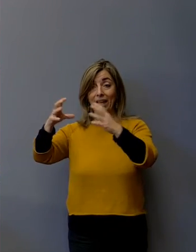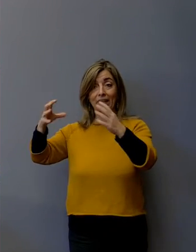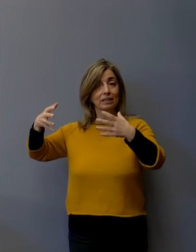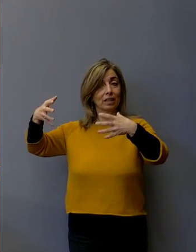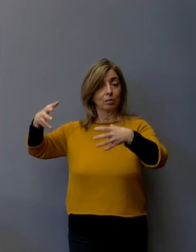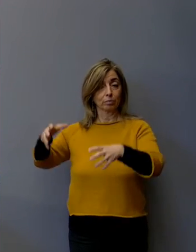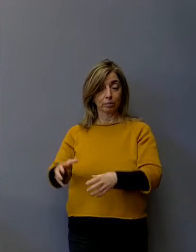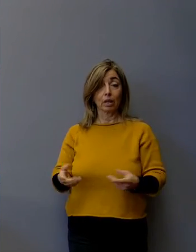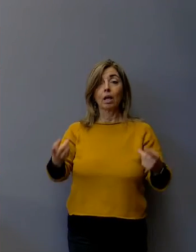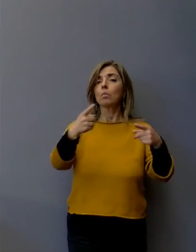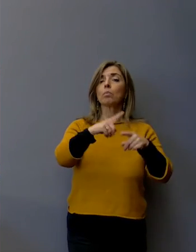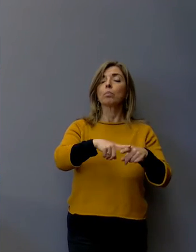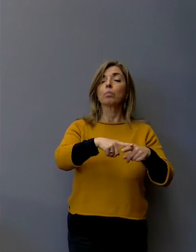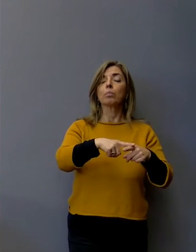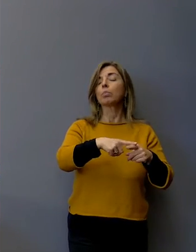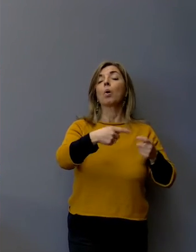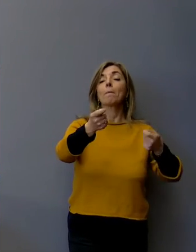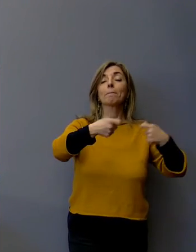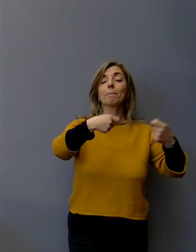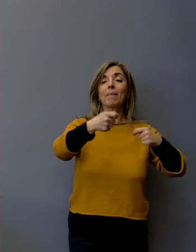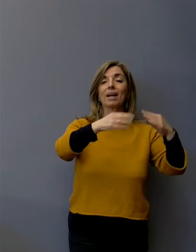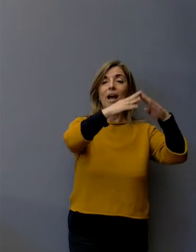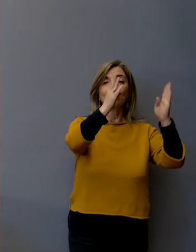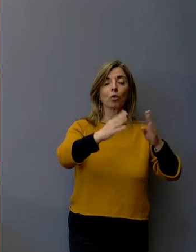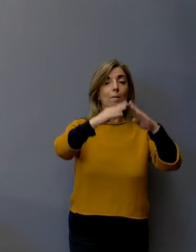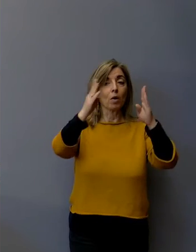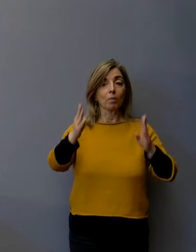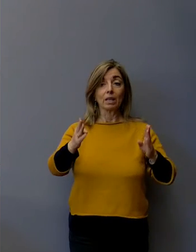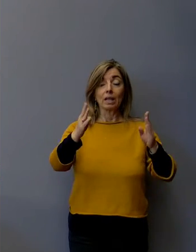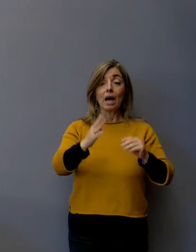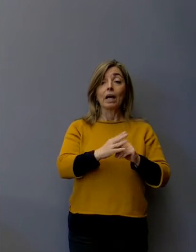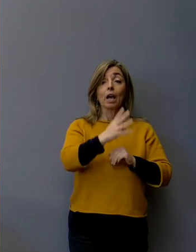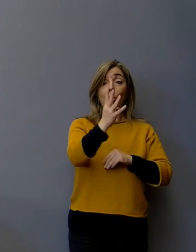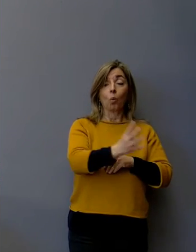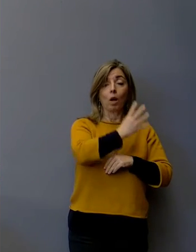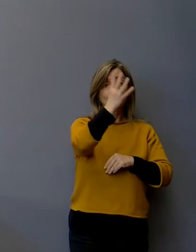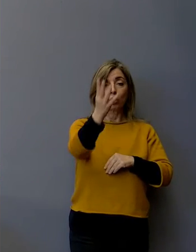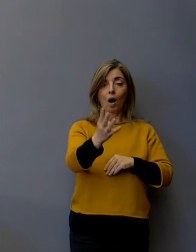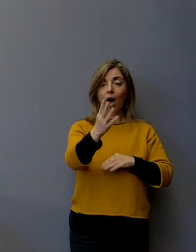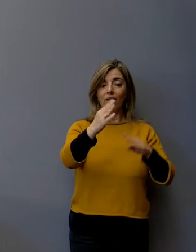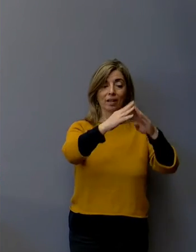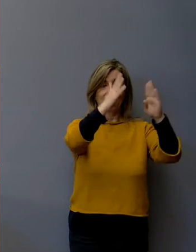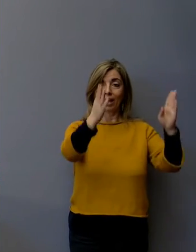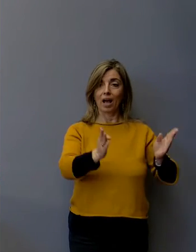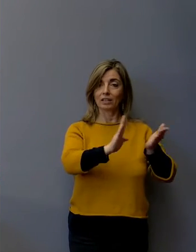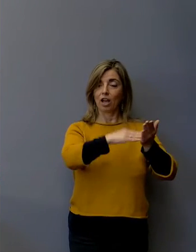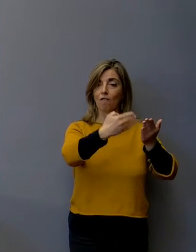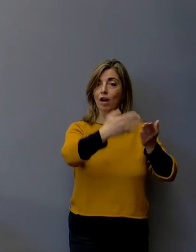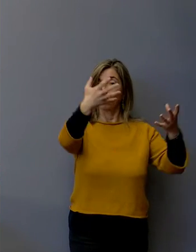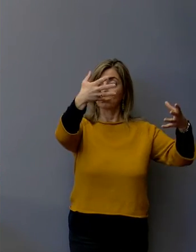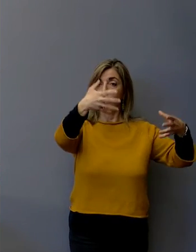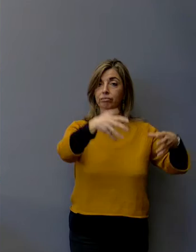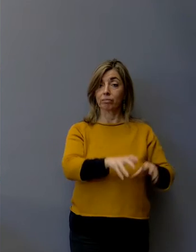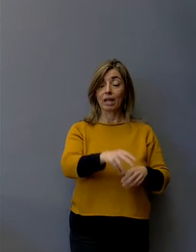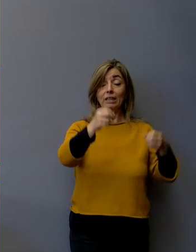mercato immobiliare in quattro anni dal febbraio 2017 del febbraio 2021 il valore medio degli immobili a genova calate del 18,3 per cento